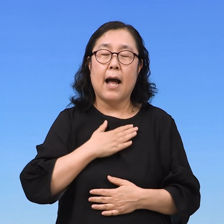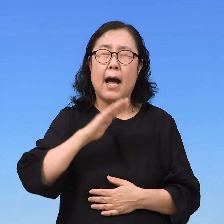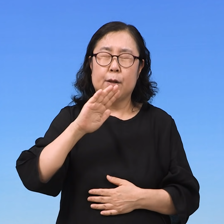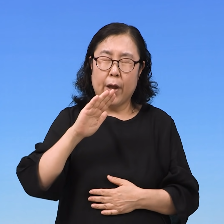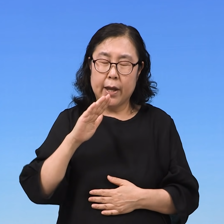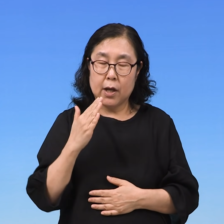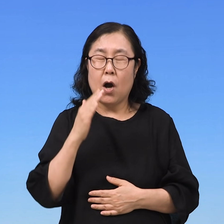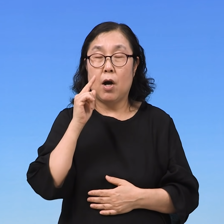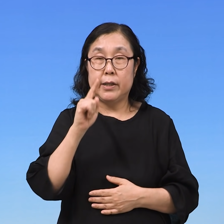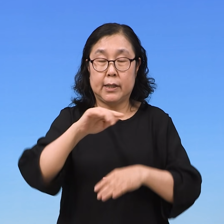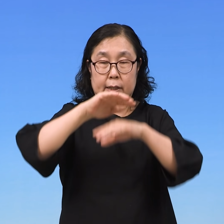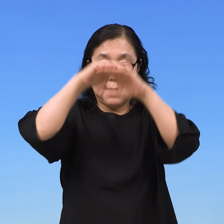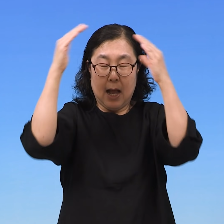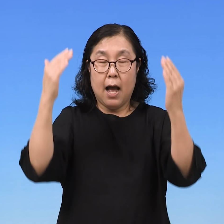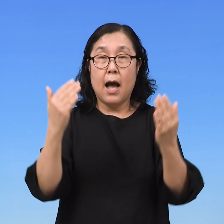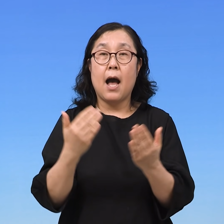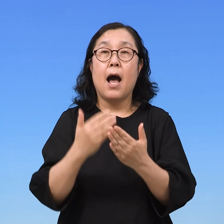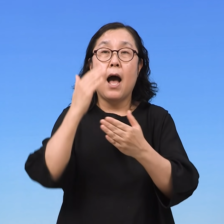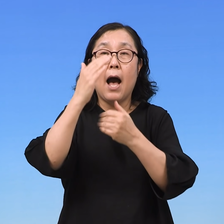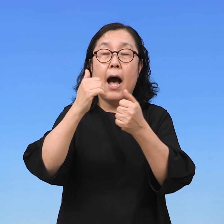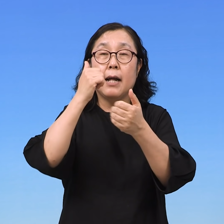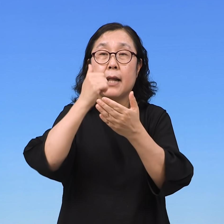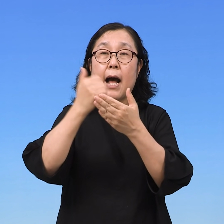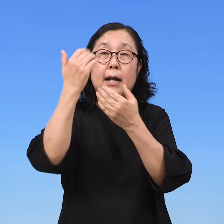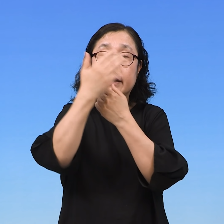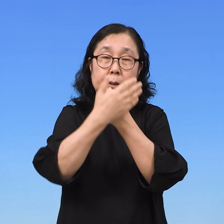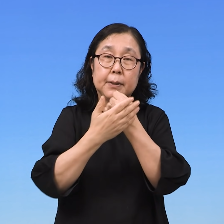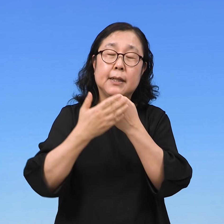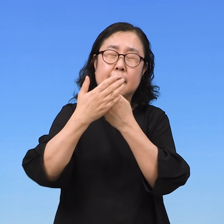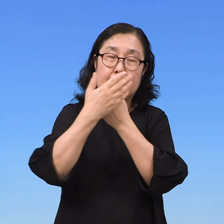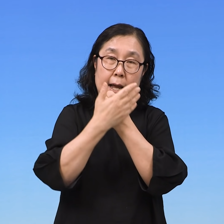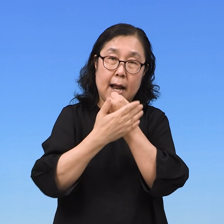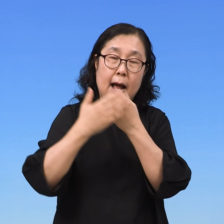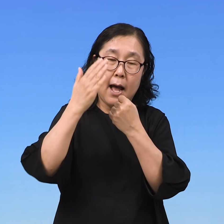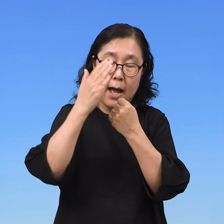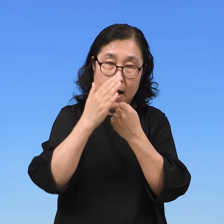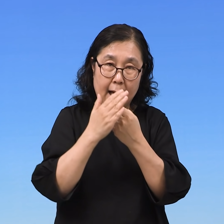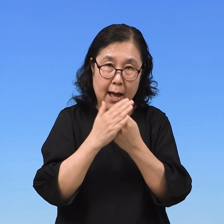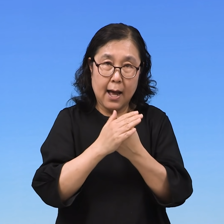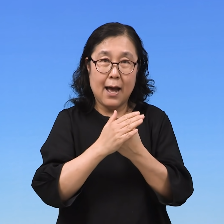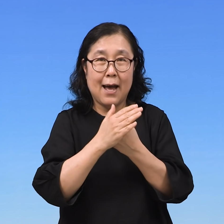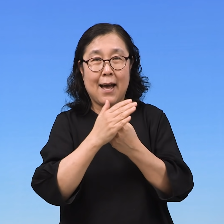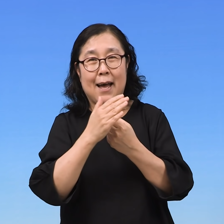나의 나된 것은 다 하나님 은혜라.